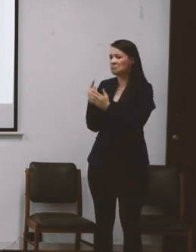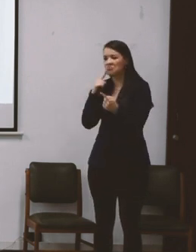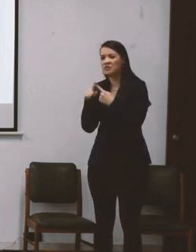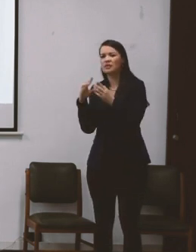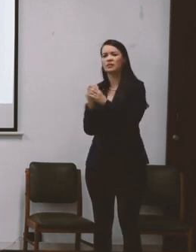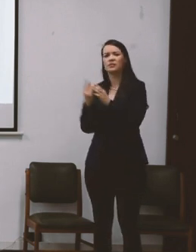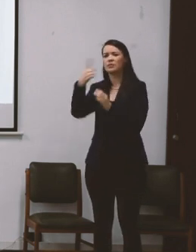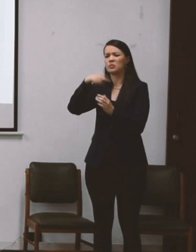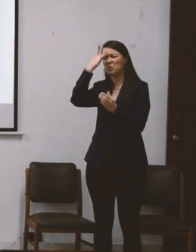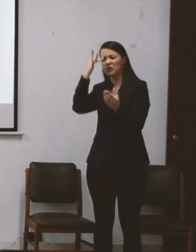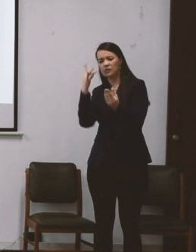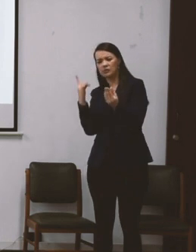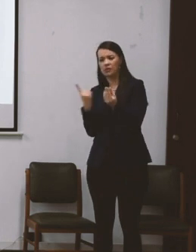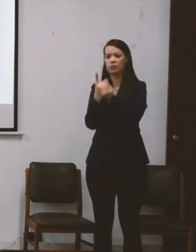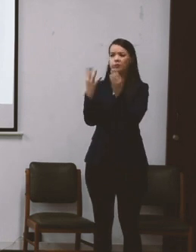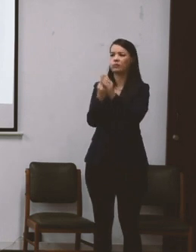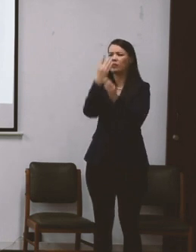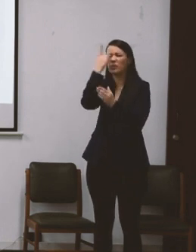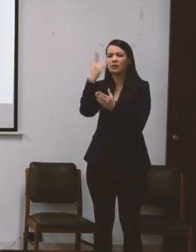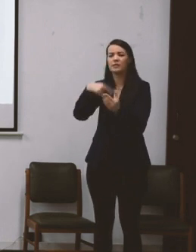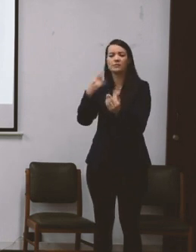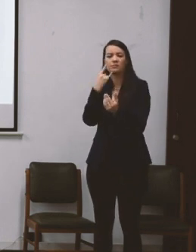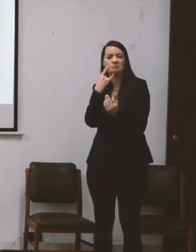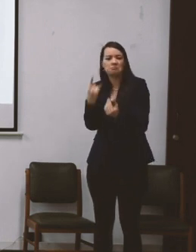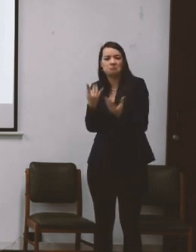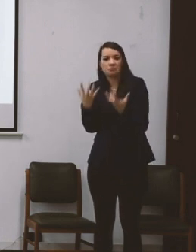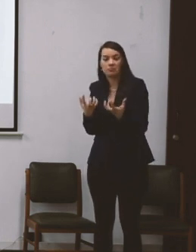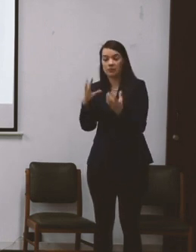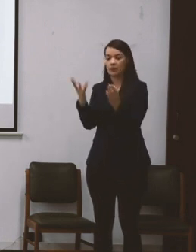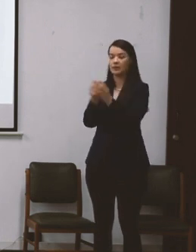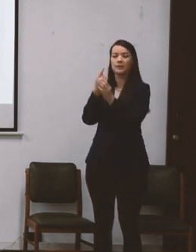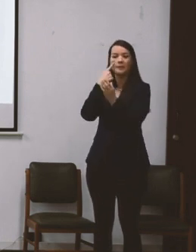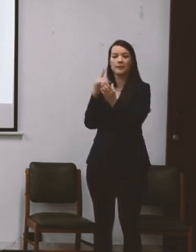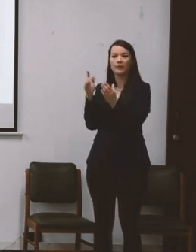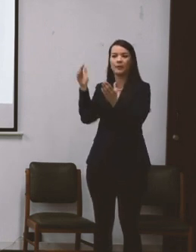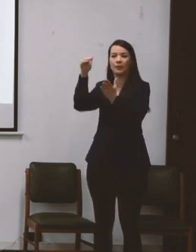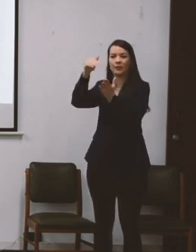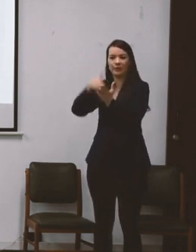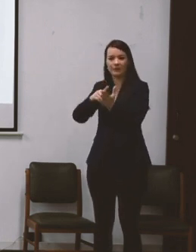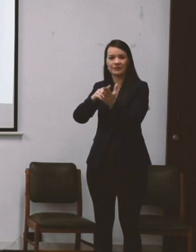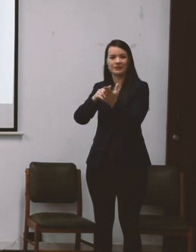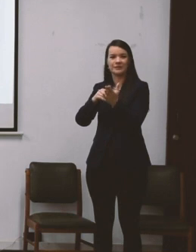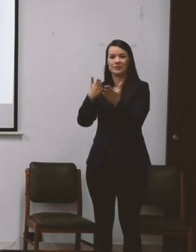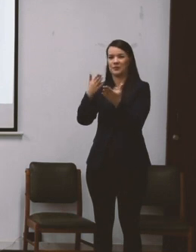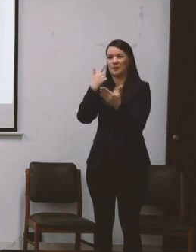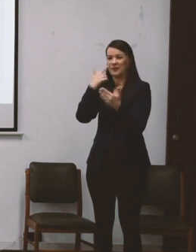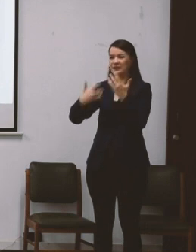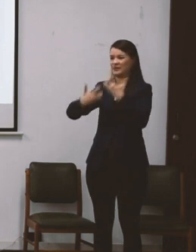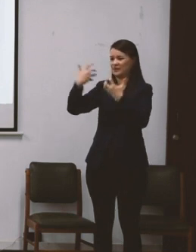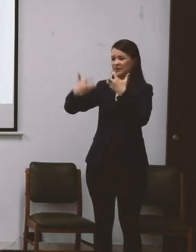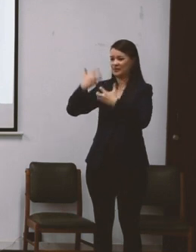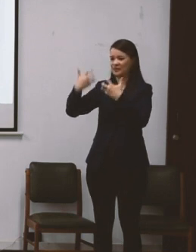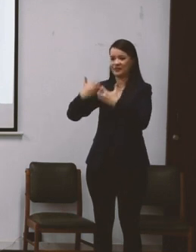incluidos para eso y por esos medios? Incluir es reconquistar. Significa volverse tornillo en esa maquinaria nociva